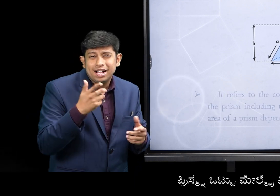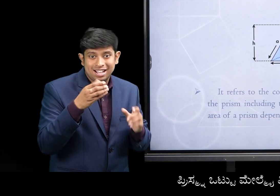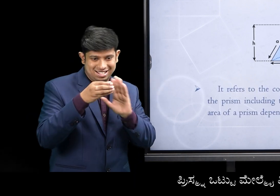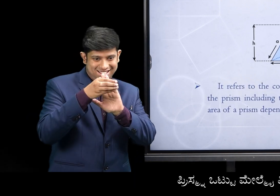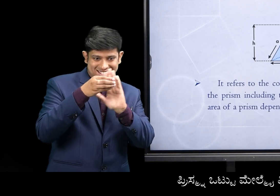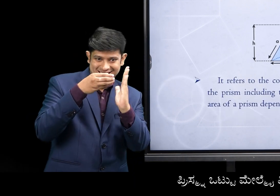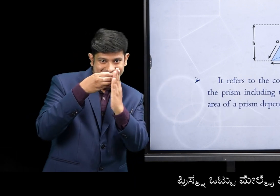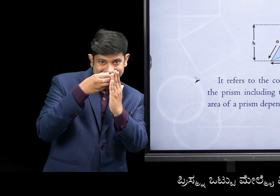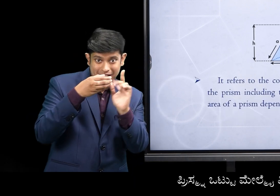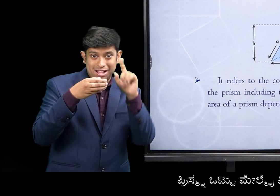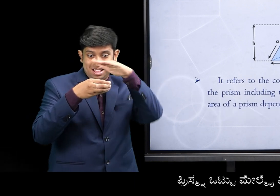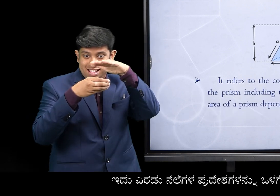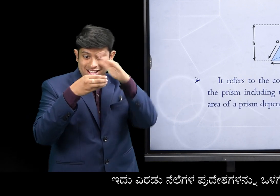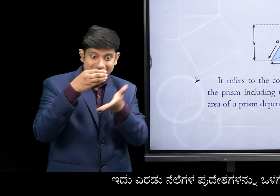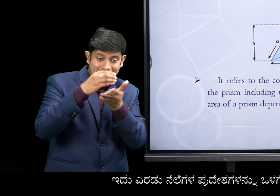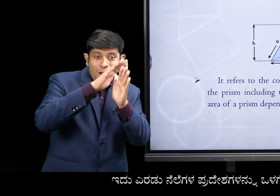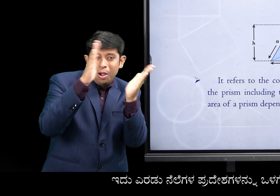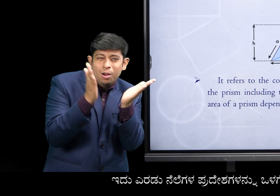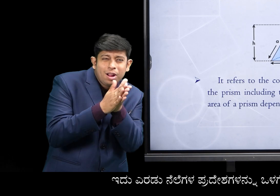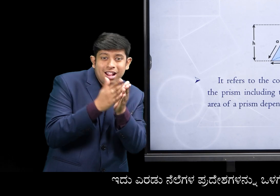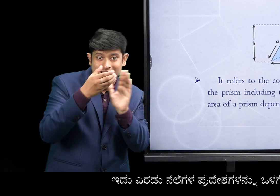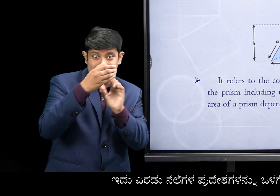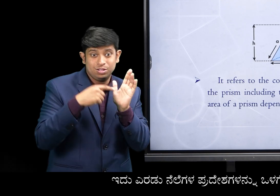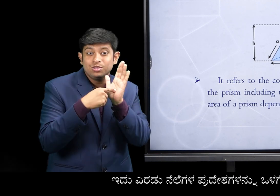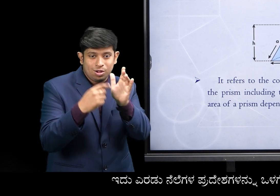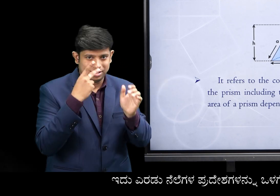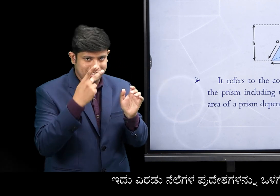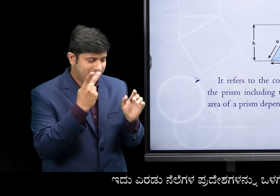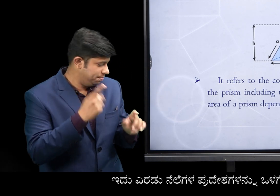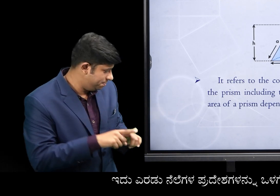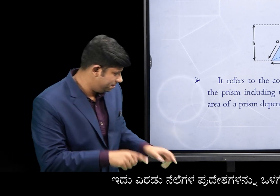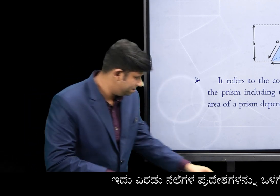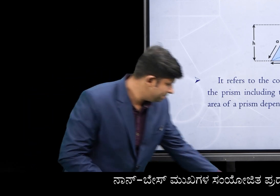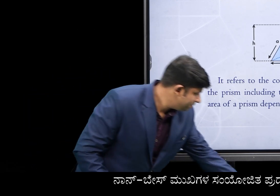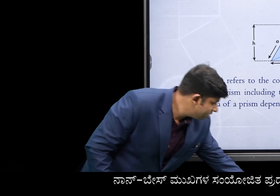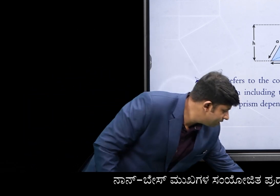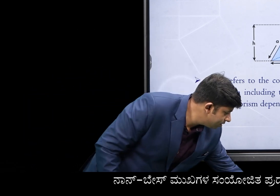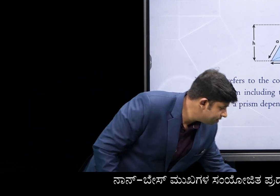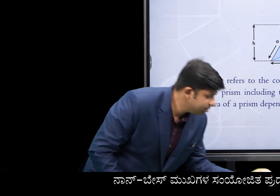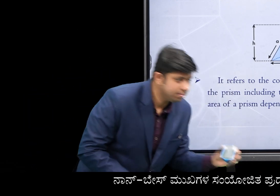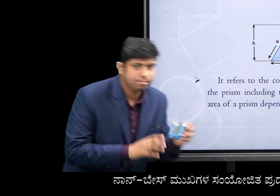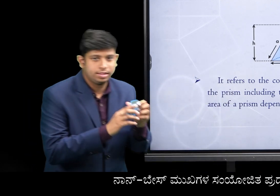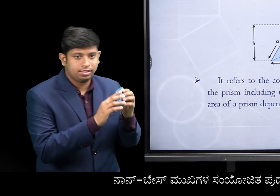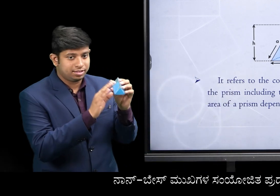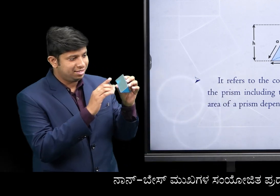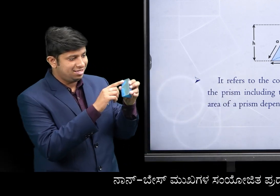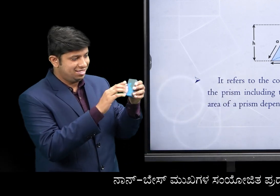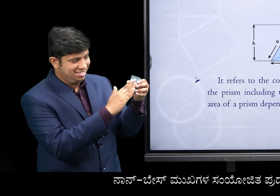ಪ್ರಿಸಂನ ಒಟ್ಟು ಮೇಲ್ಮೈ ವಿಸ್ತೀರ್ಣ ಇದು ಎರಡು ನೆಲೆಗಳ ಪ್ರದೇಶಗಳನ್ನ ಒಳಗೊಂಡಂತೆ ಪ್ರಿಸಂನ ಎಲ್ಲಾ ನಾನ್ ಬೇಸ್ ಮುಖಗಳ ಸಂಯೋಜಿತ ಪ್ರದೇಶವನ್ನ